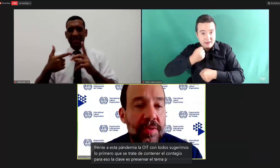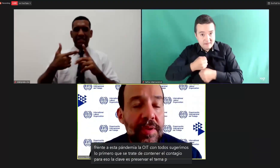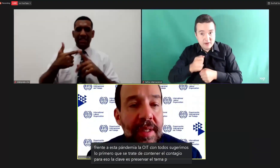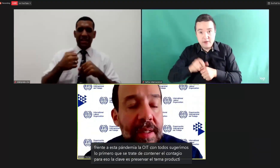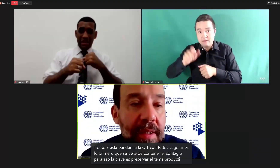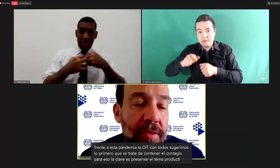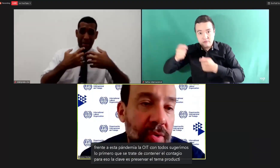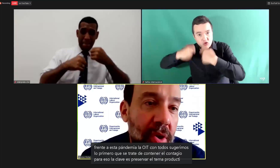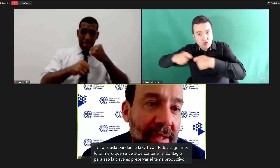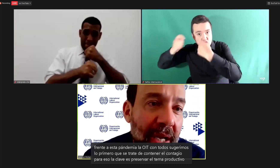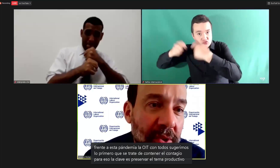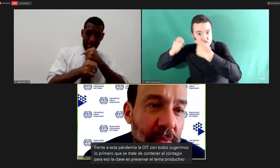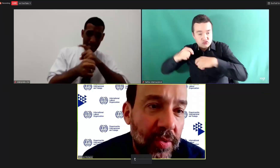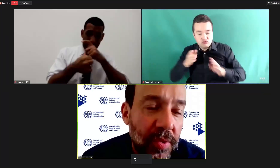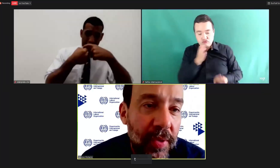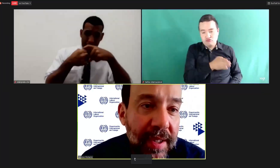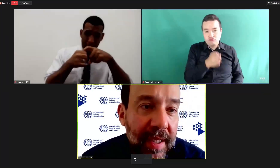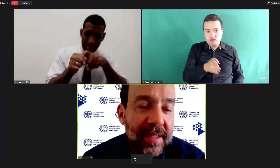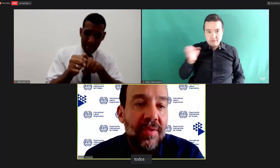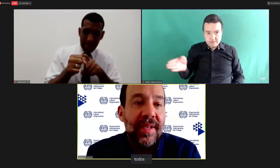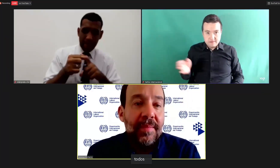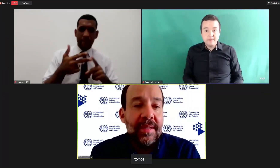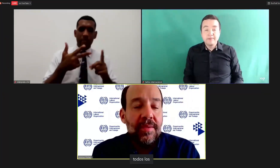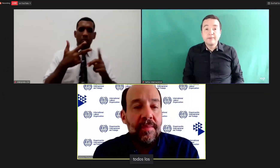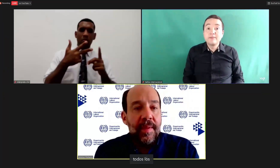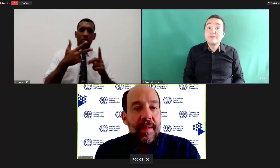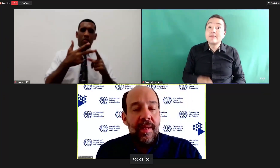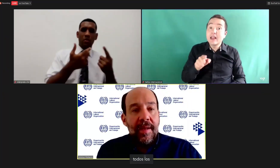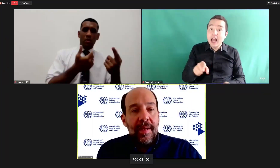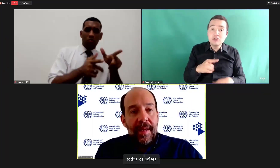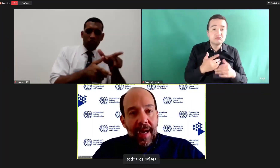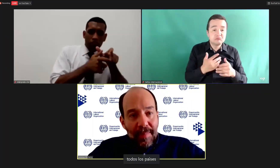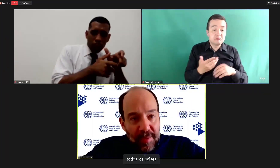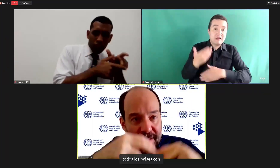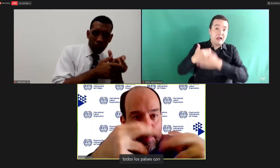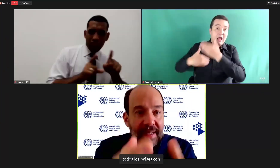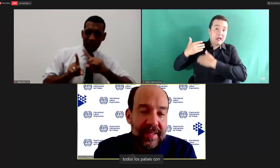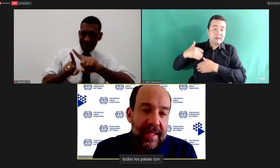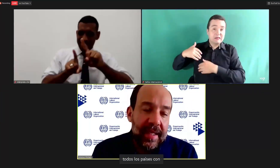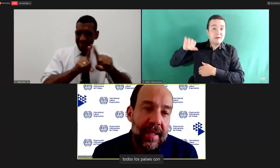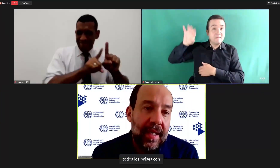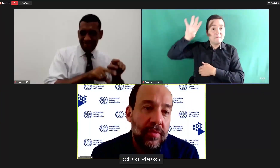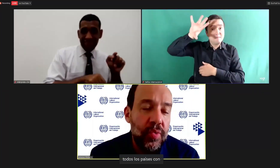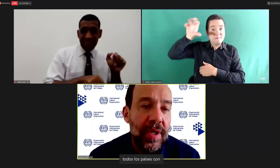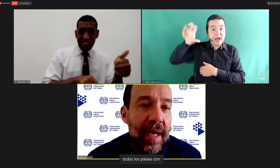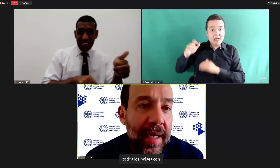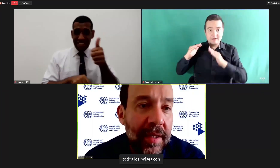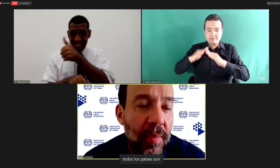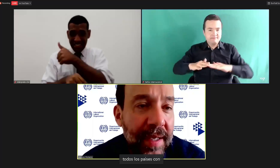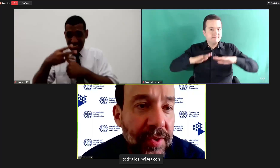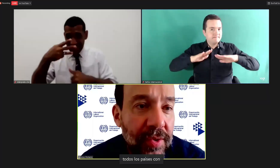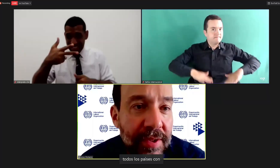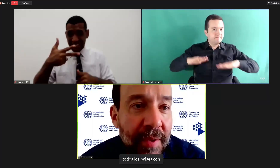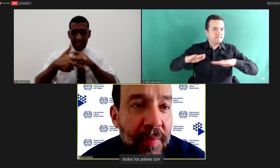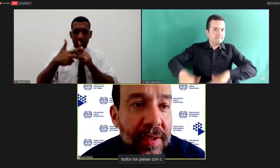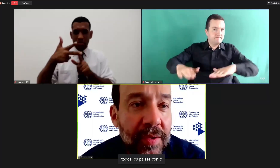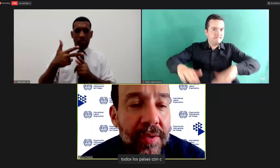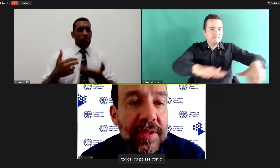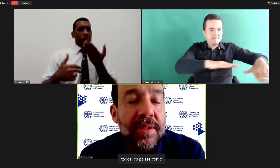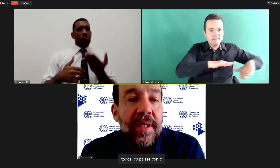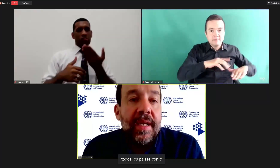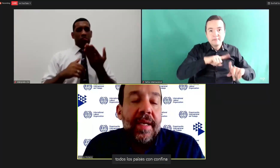pasaron por sus lockdowns, por sus políticas de confinamiento, al mismo tiempo que se clausura el comercio,